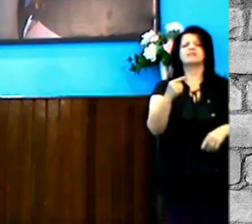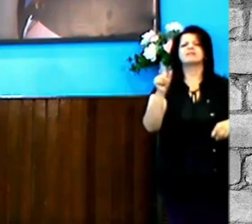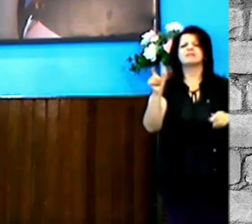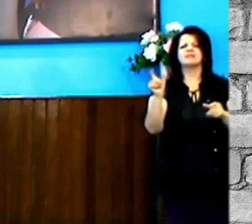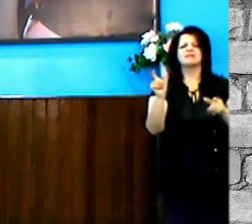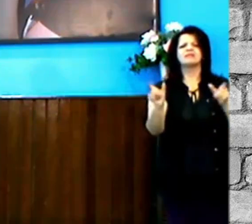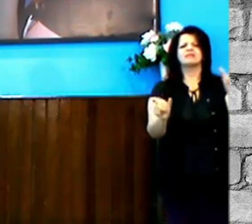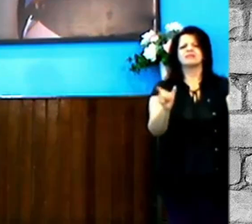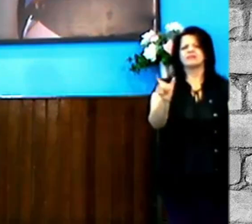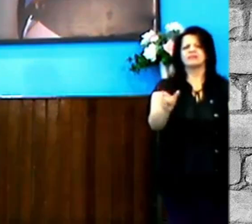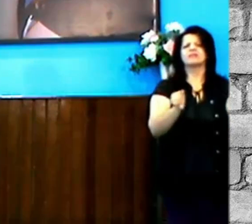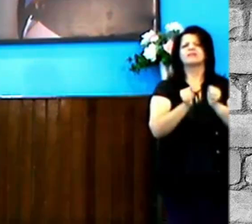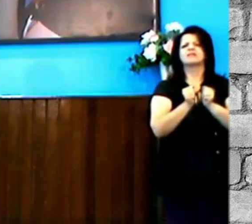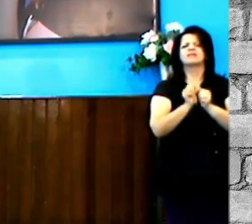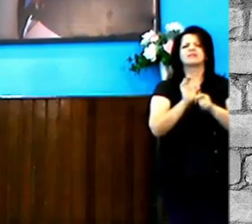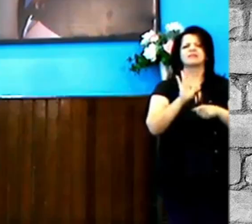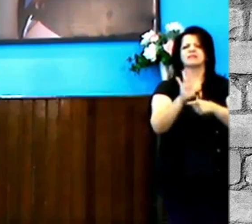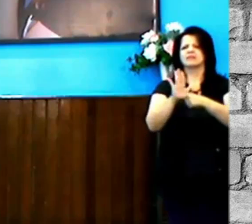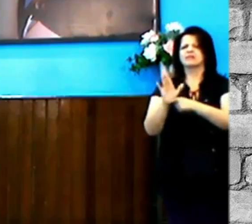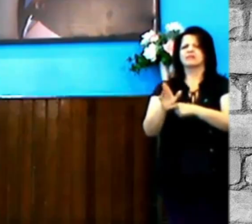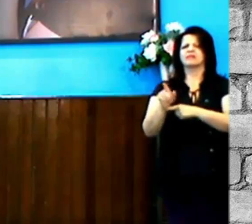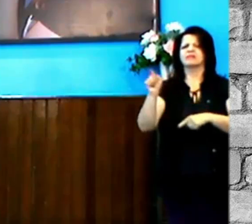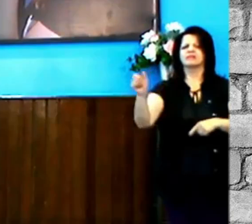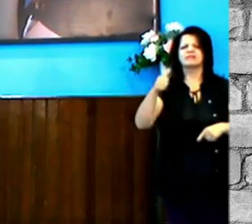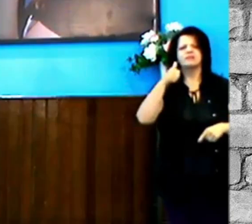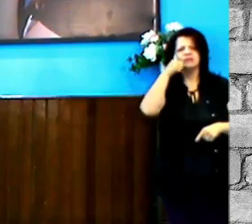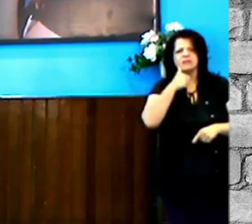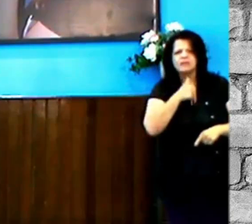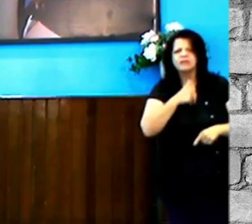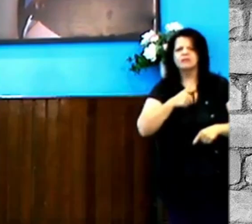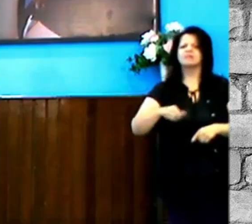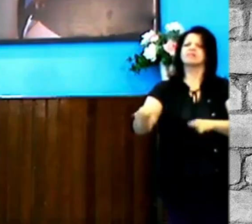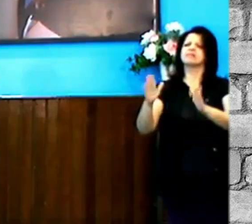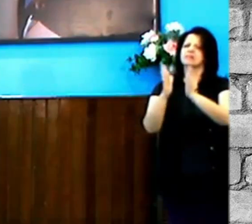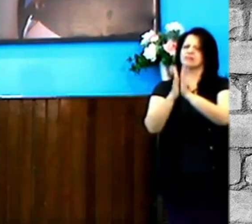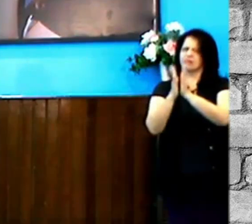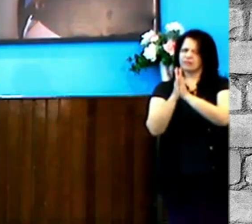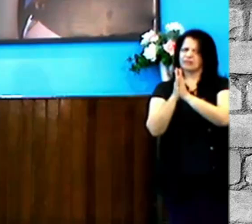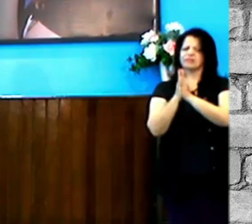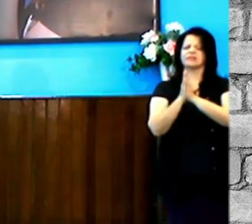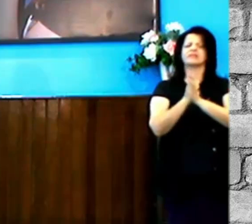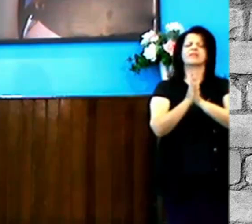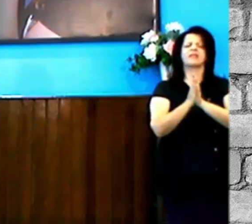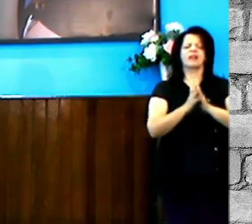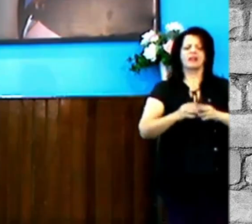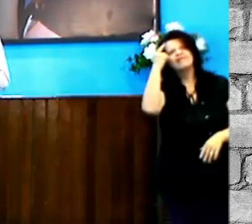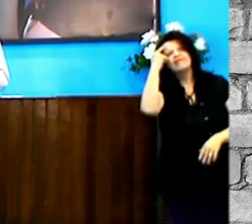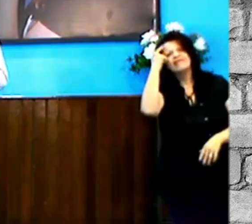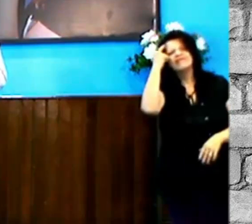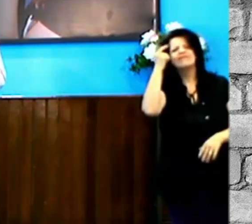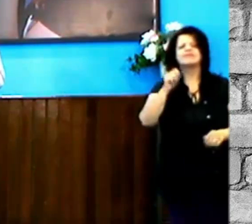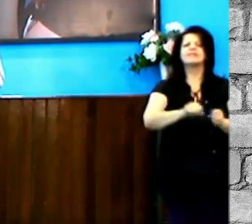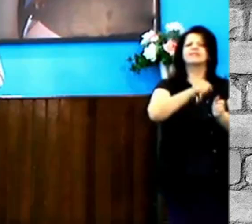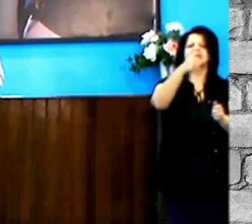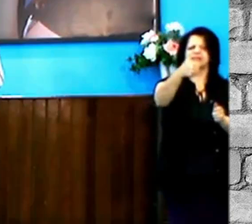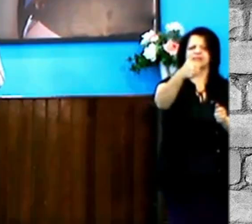momento de oração. Eu quero começar pedindo para a Rafa. Ela vai vir aqui na frente, vai pegar o microfone, em relação a esse primeiro motivo